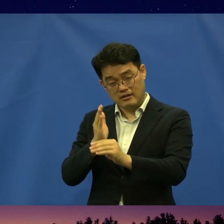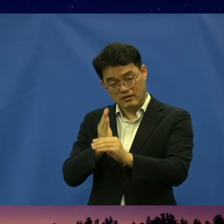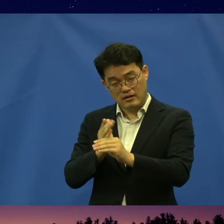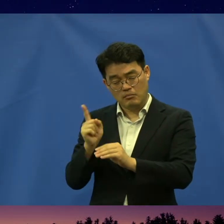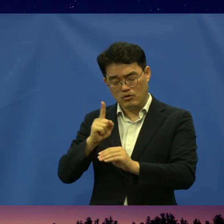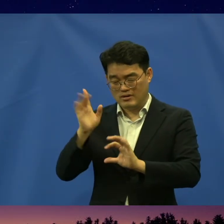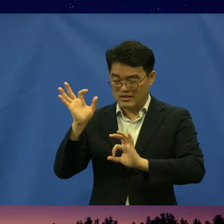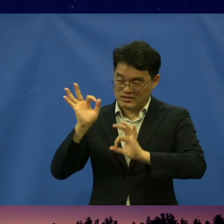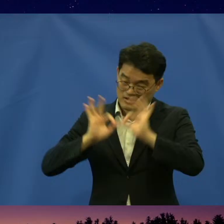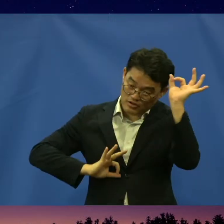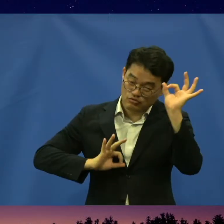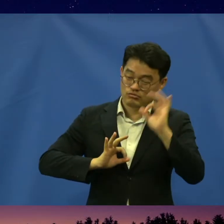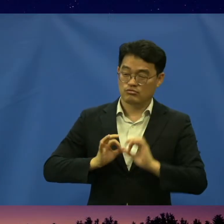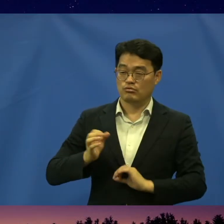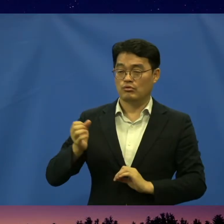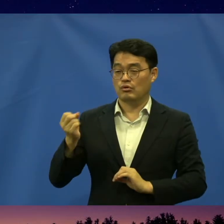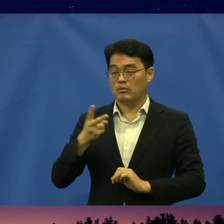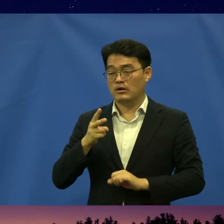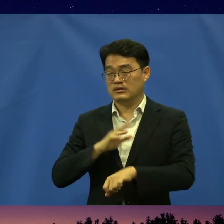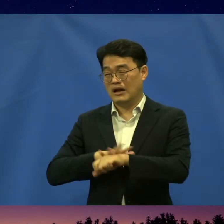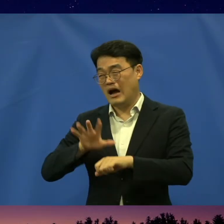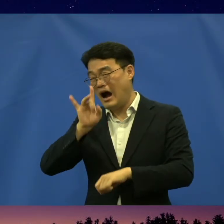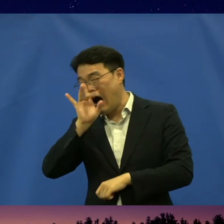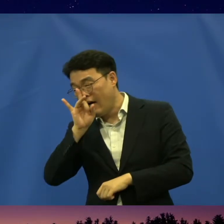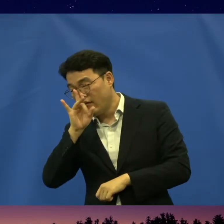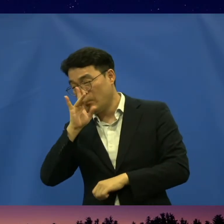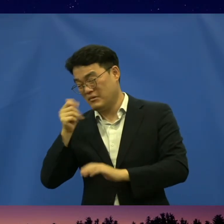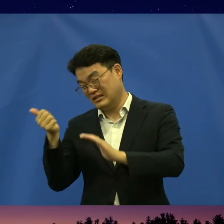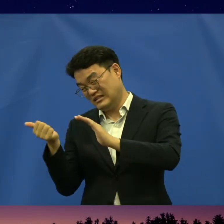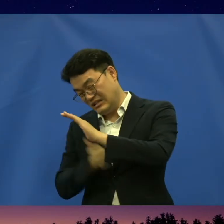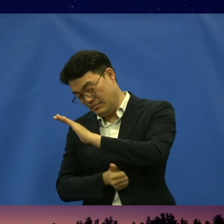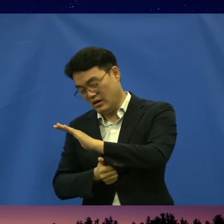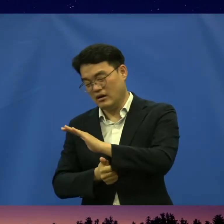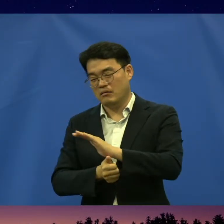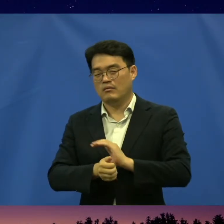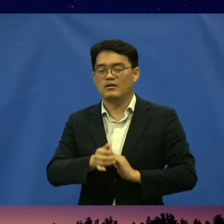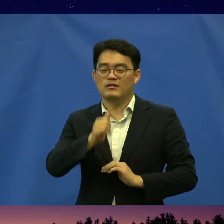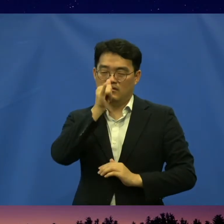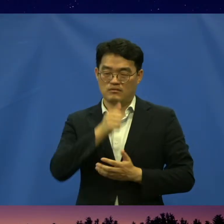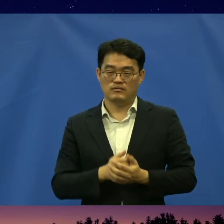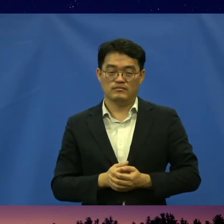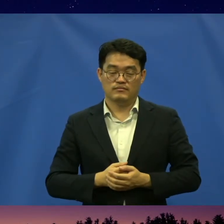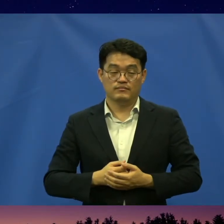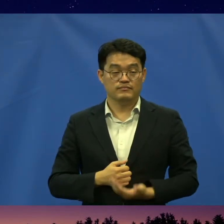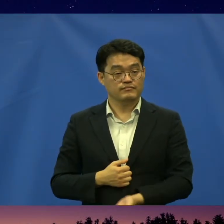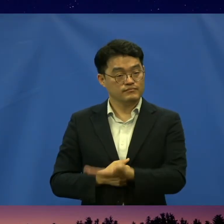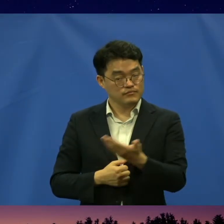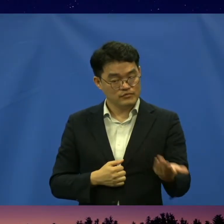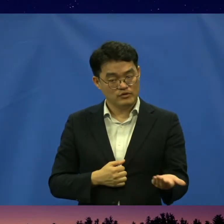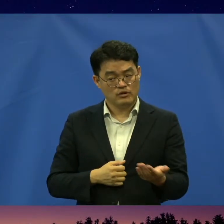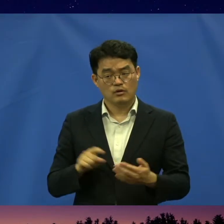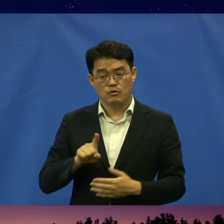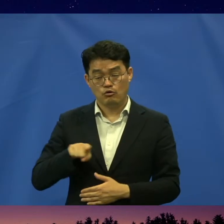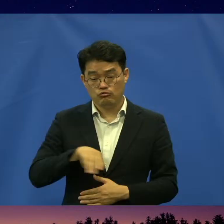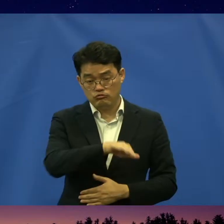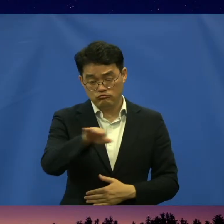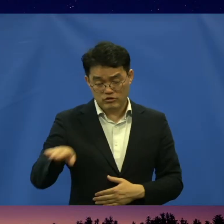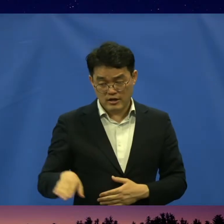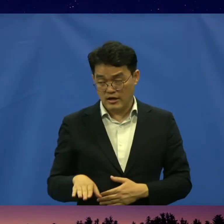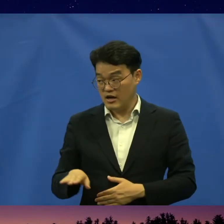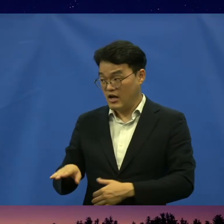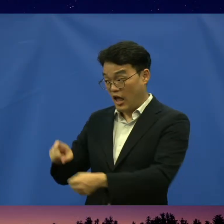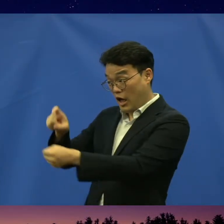때 그것을 이룬다는 건 쉽지 않아요. 미션 임파서블이 있죠, 그죠? 임무가